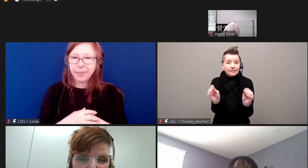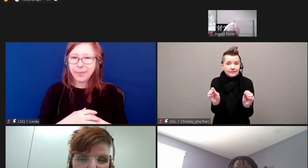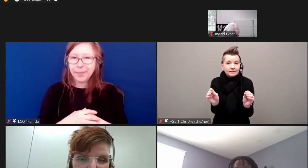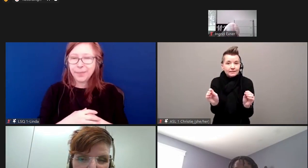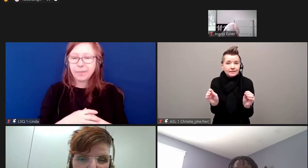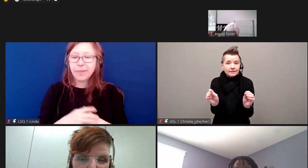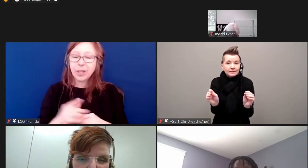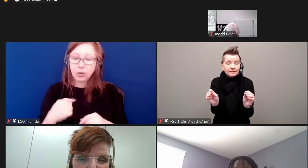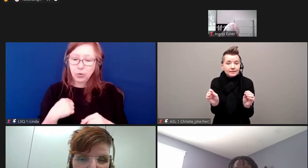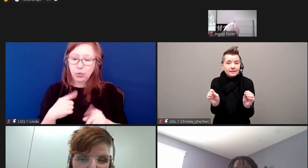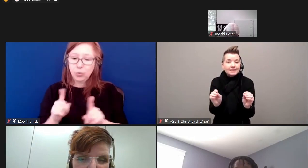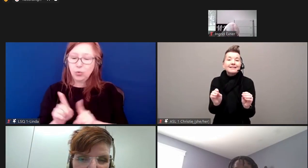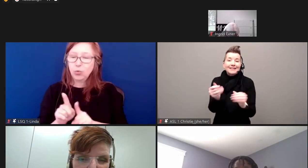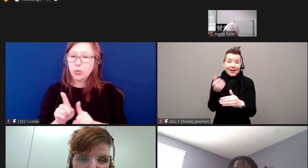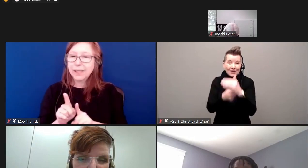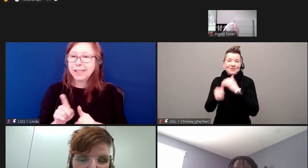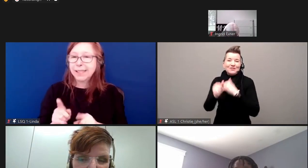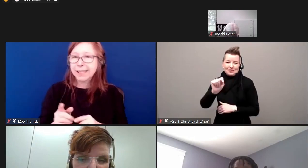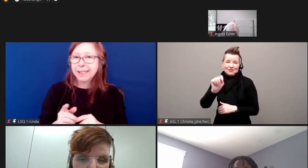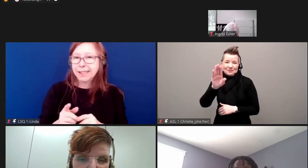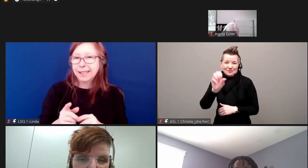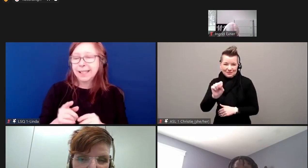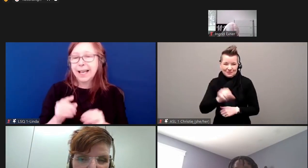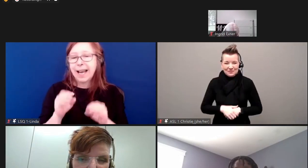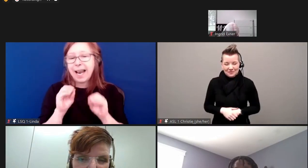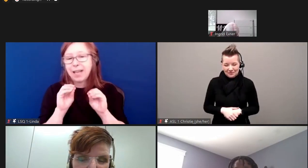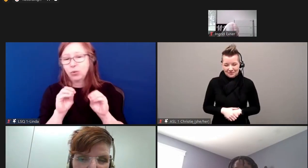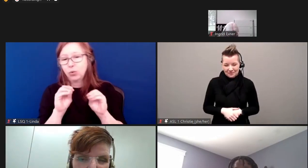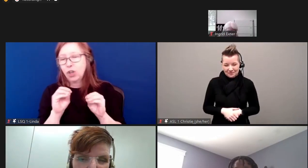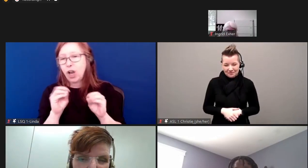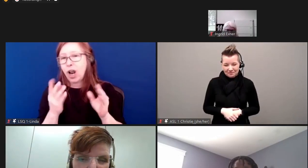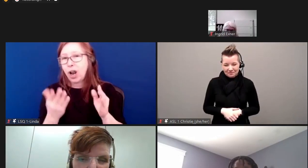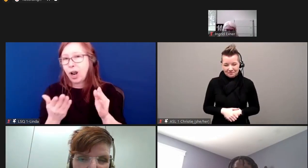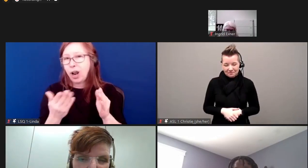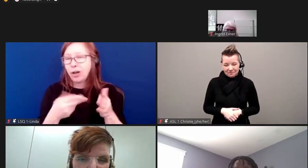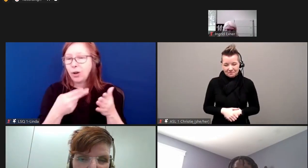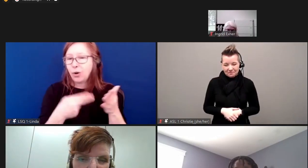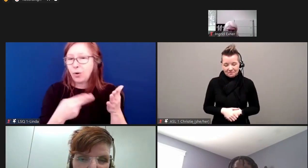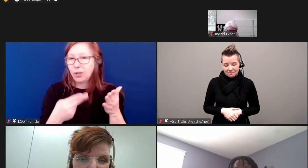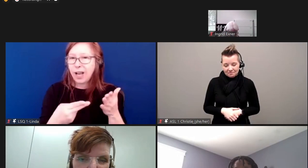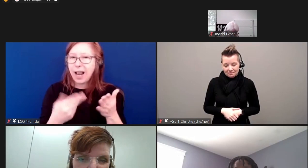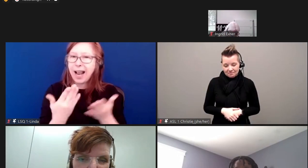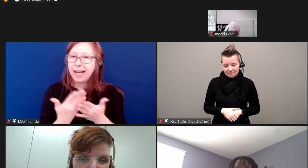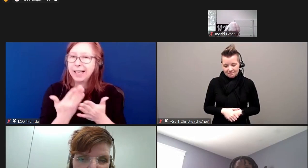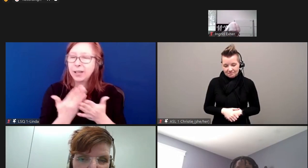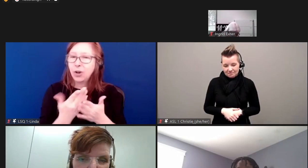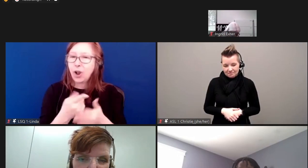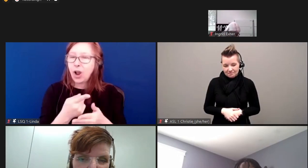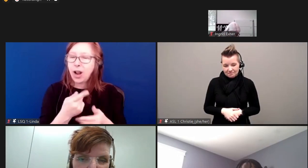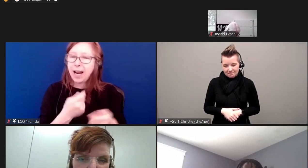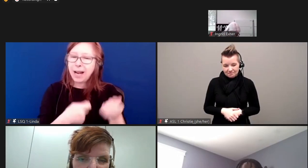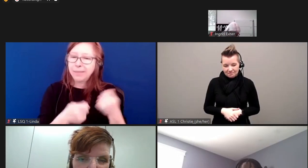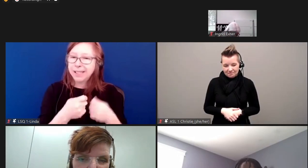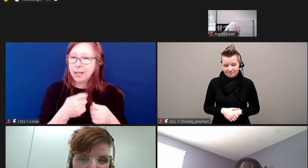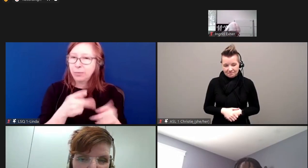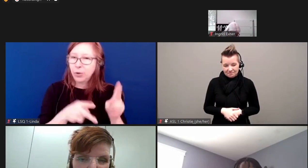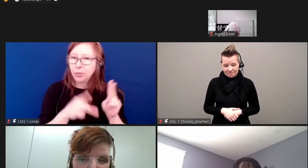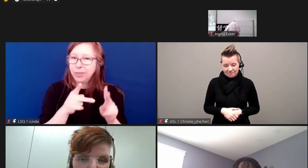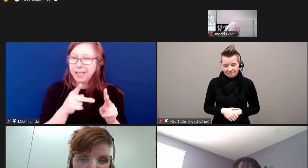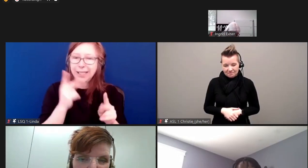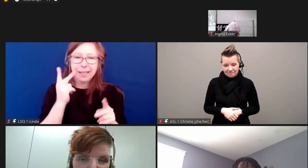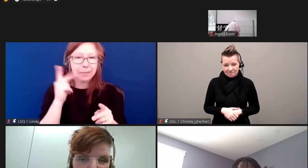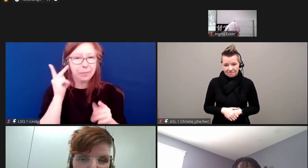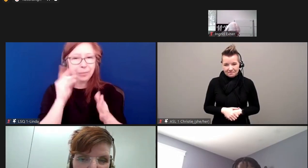Je suis aussi une structure de contrat à l'école de l'administration publique et la politique publique